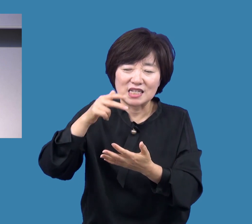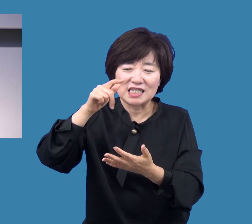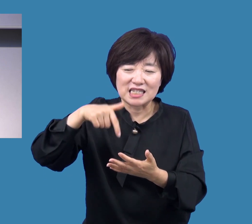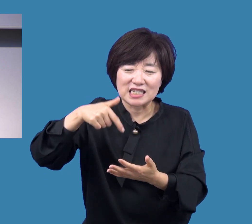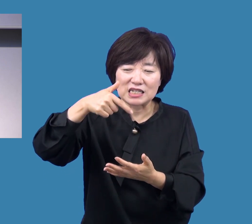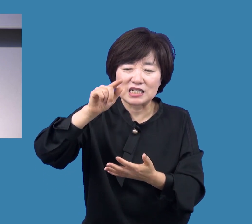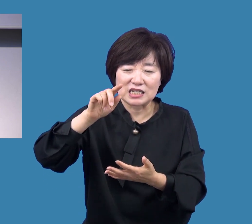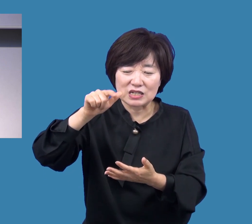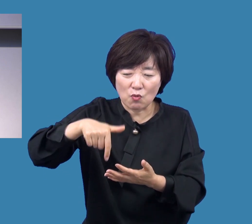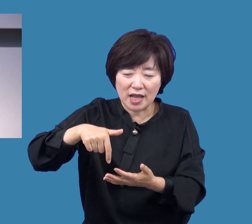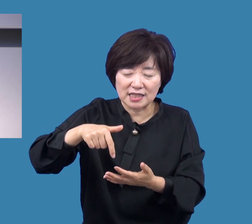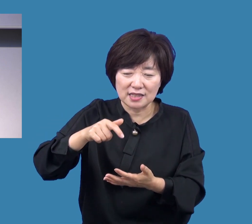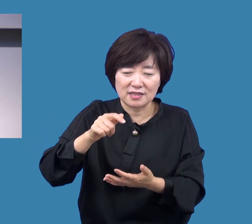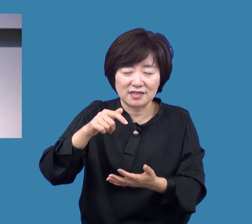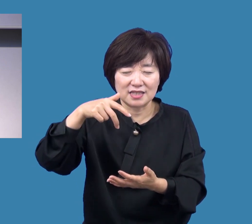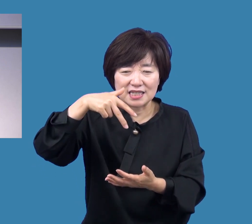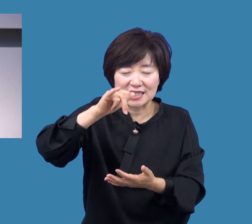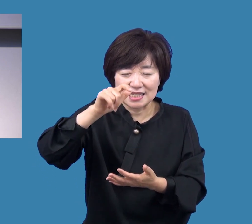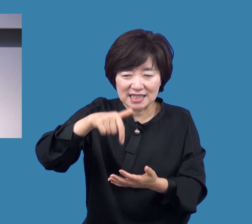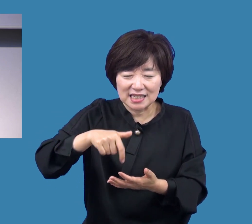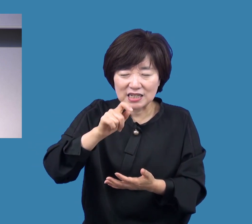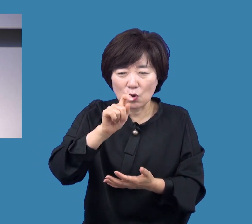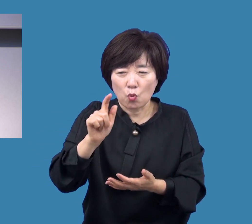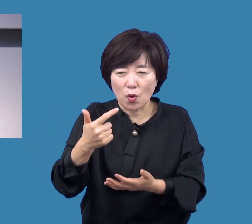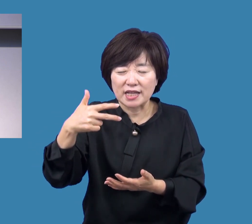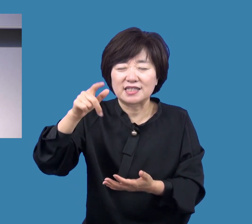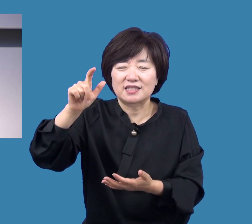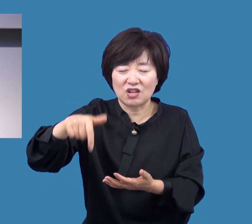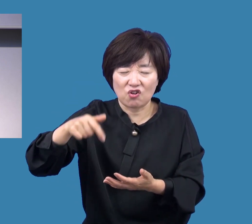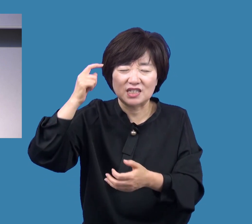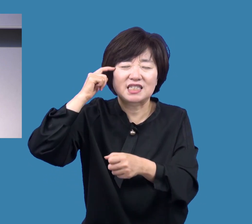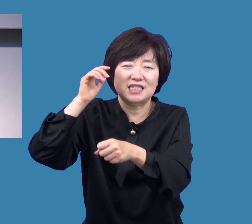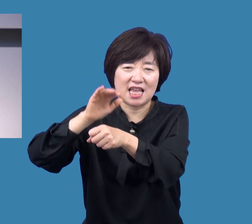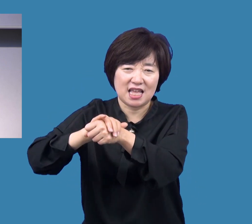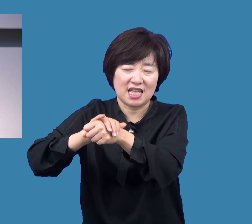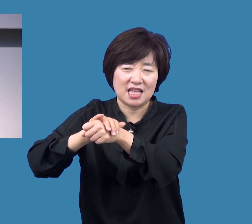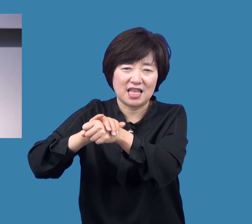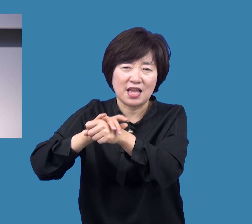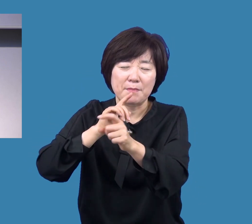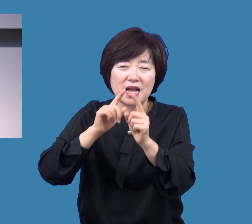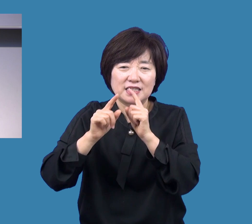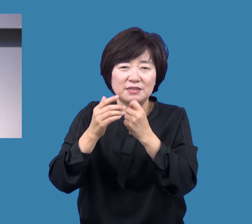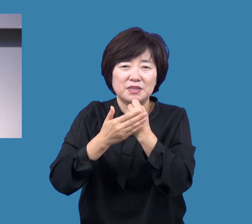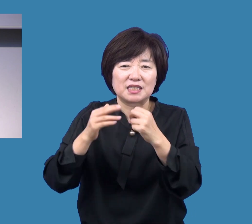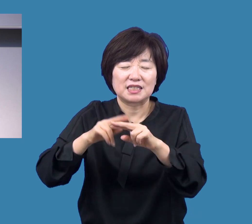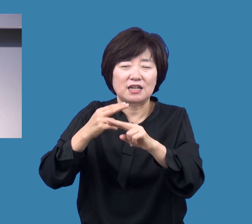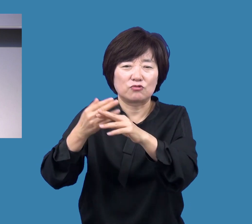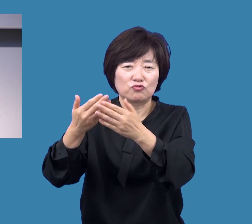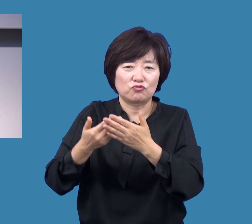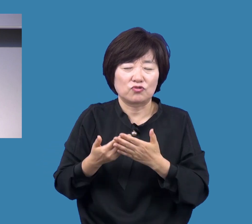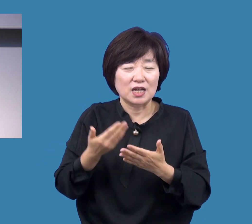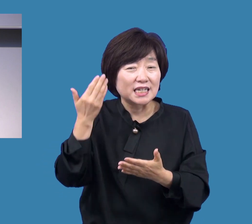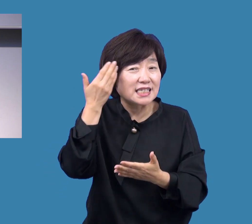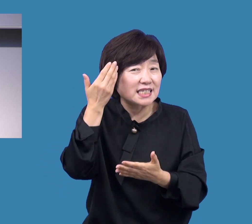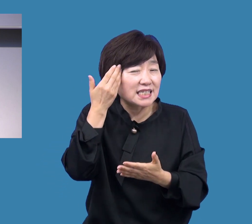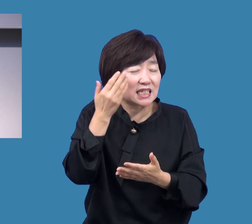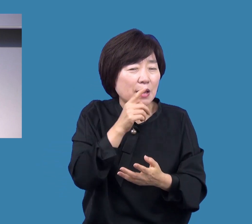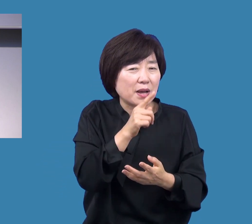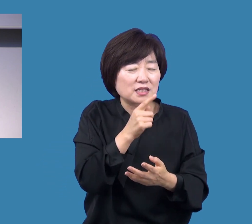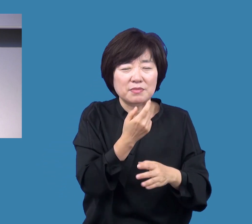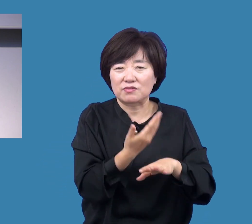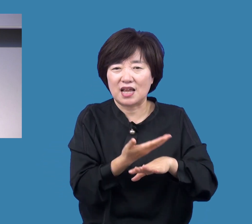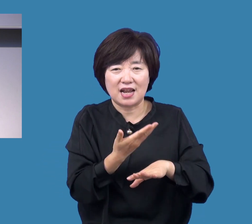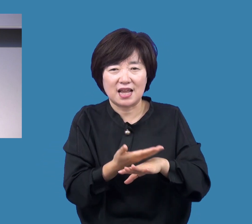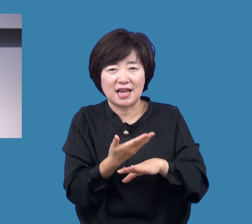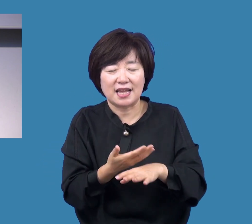거야. 직관적으로 부어진 거야. 그러니까 이 지혜의 말씀의 은사 같은 경우에는 지식의 말씀의 은사랑 조금 다른 것 같아요. 그러니까